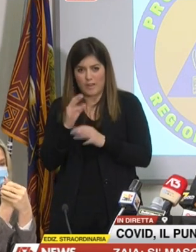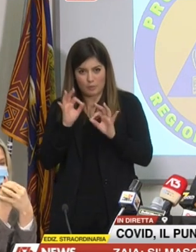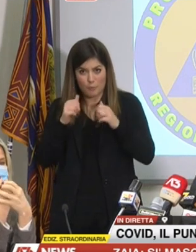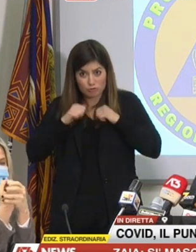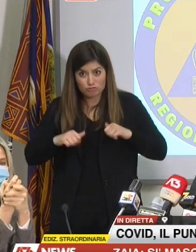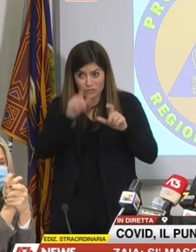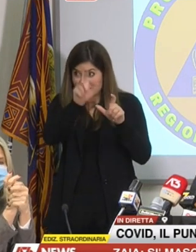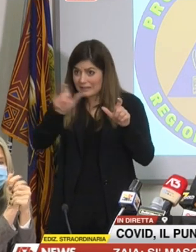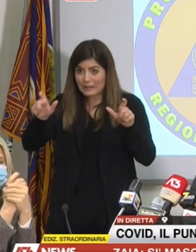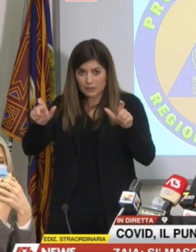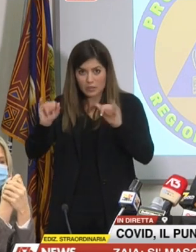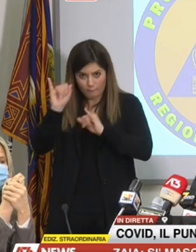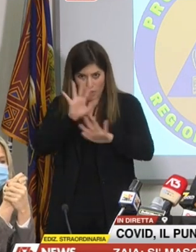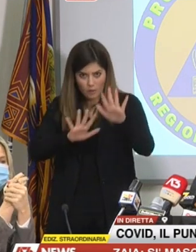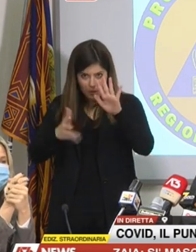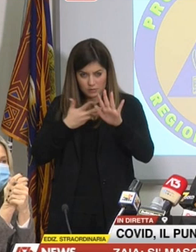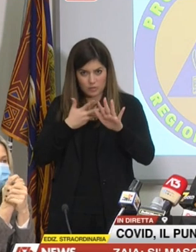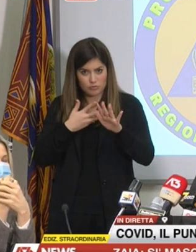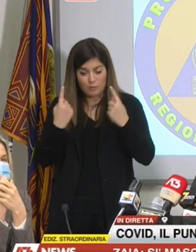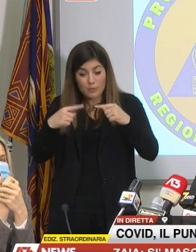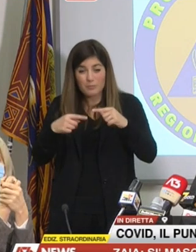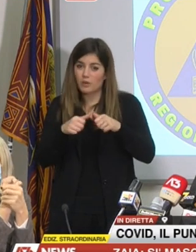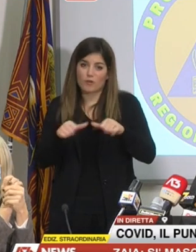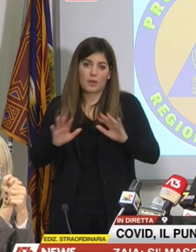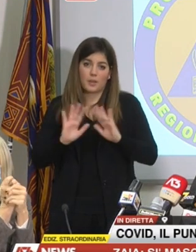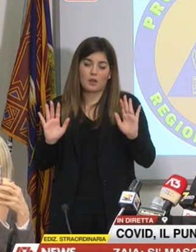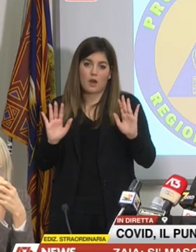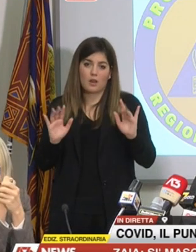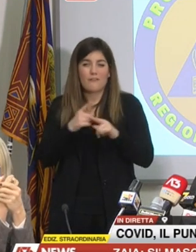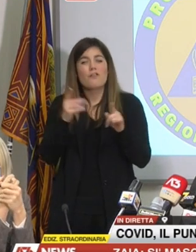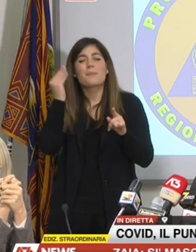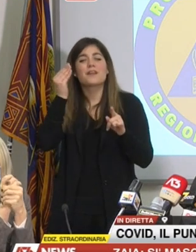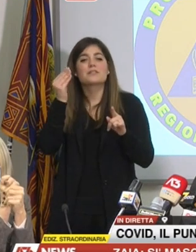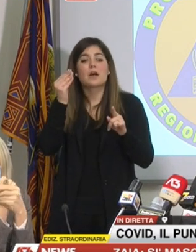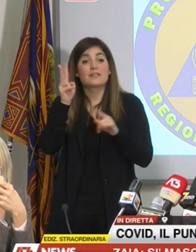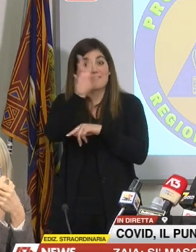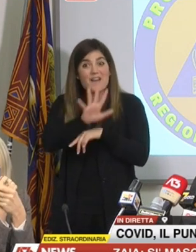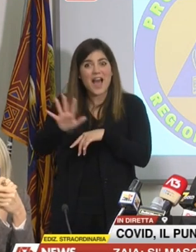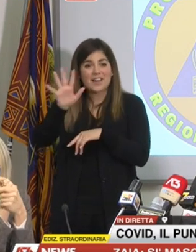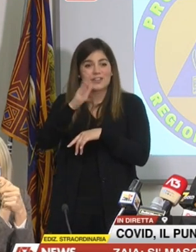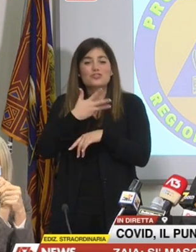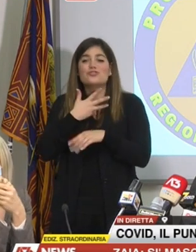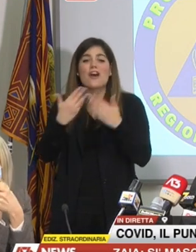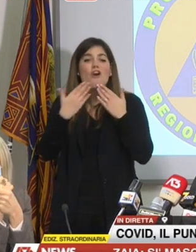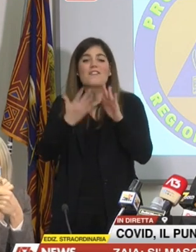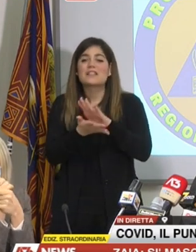questo è fondamentale. Pensate, immaginate per un attimo che in Veneto non si facessero sti punti.